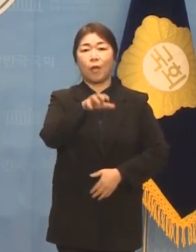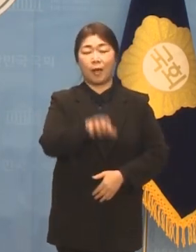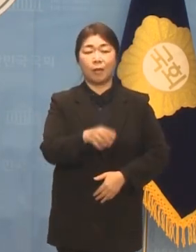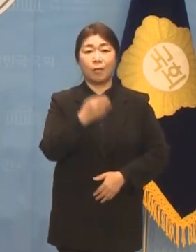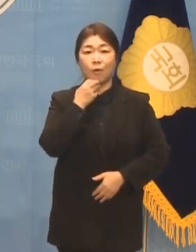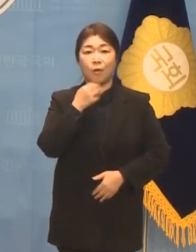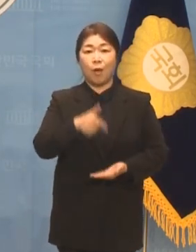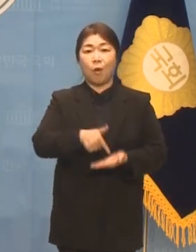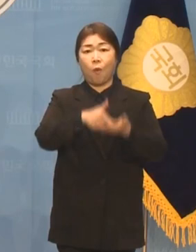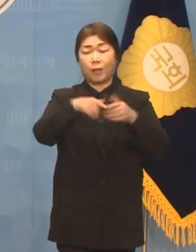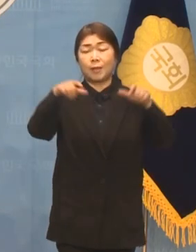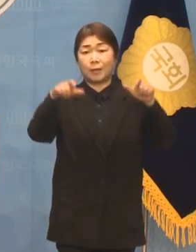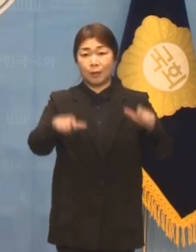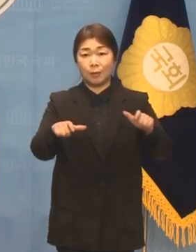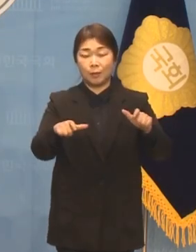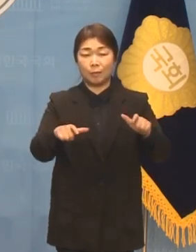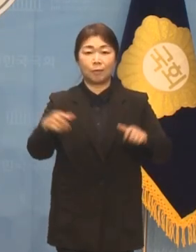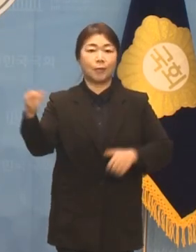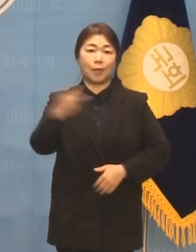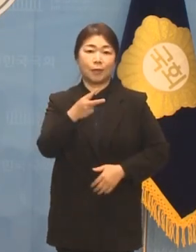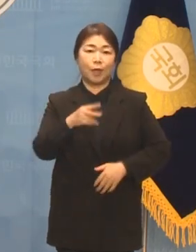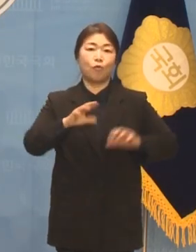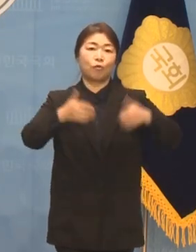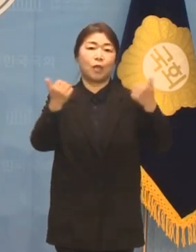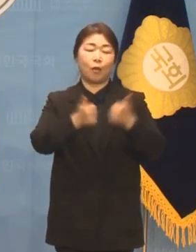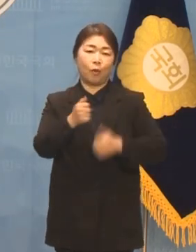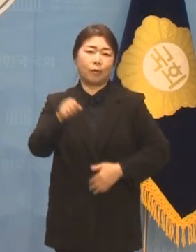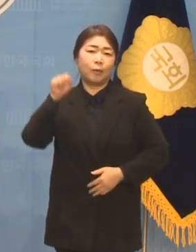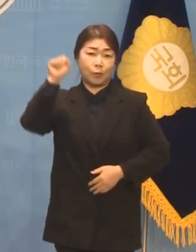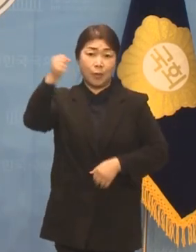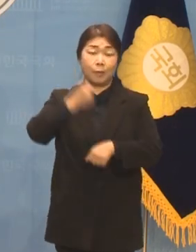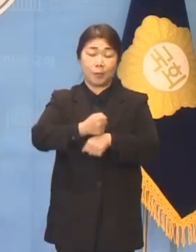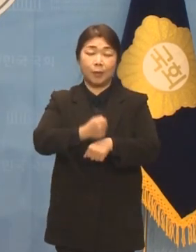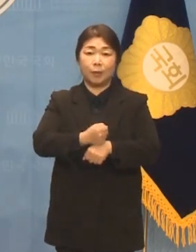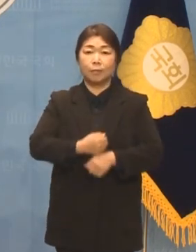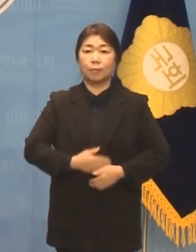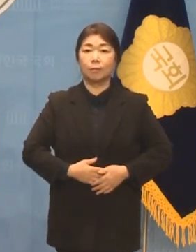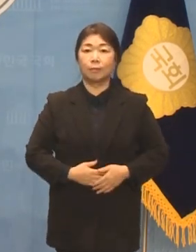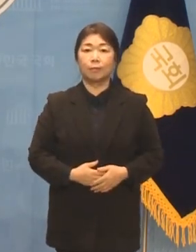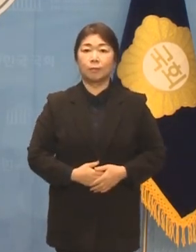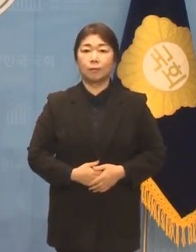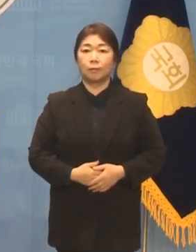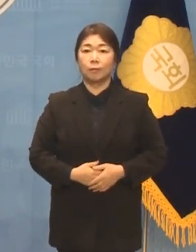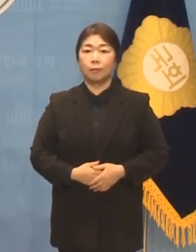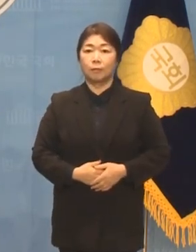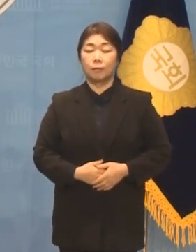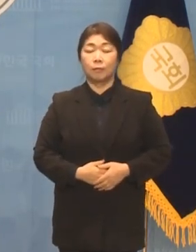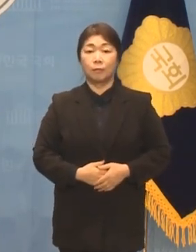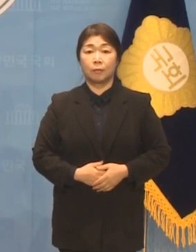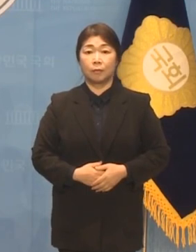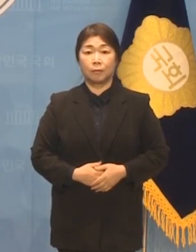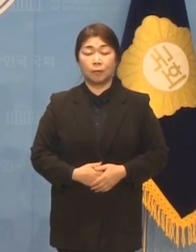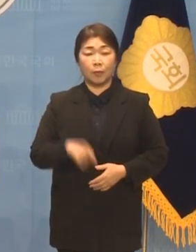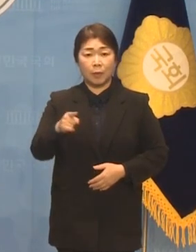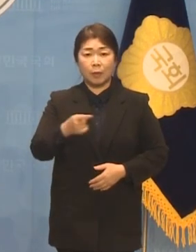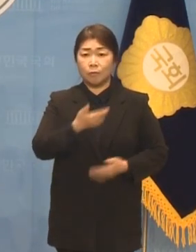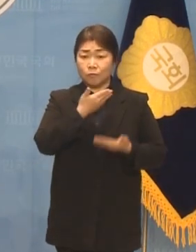광진갑 지역에서 다시 한번 국회의원 도전에 나서려 합니다. 한강벨트의